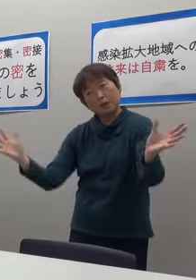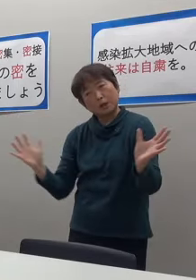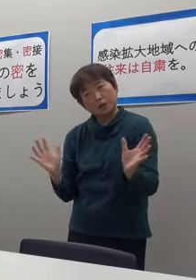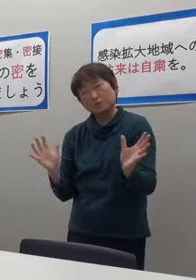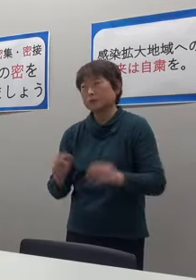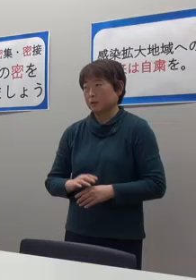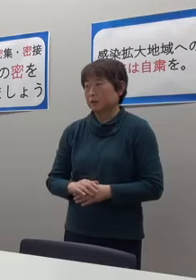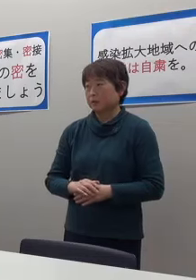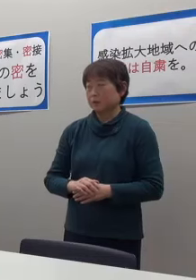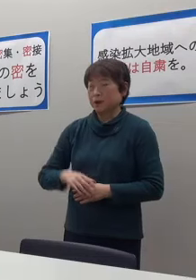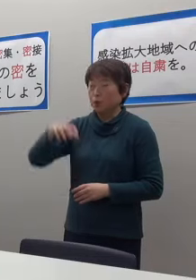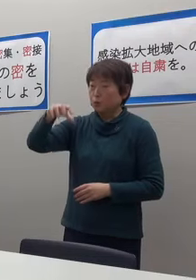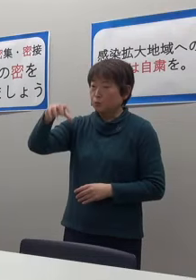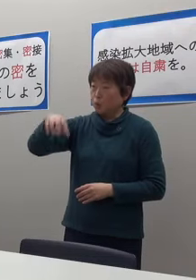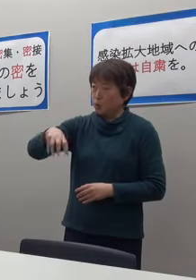ですか。